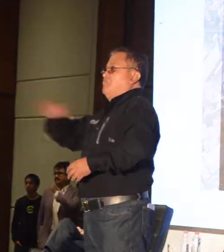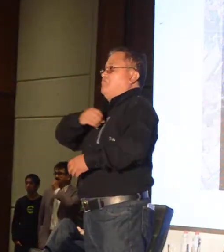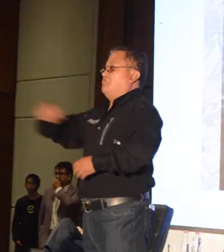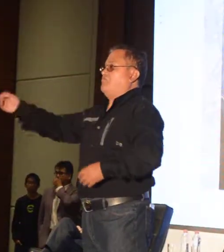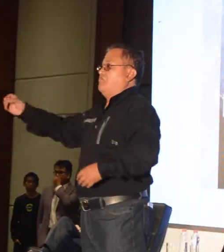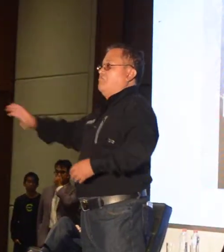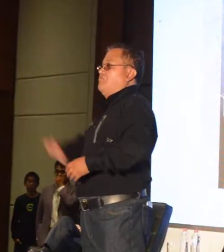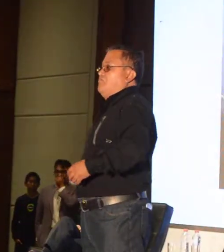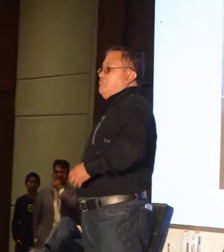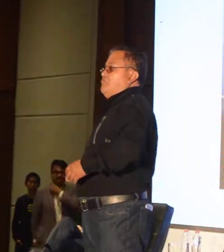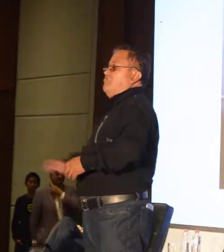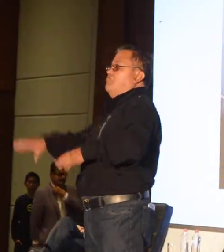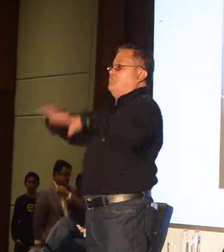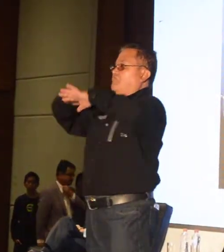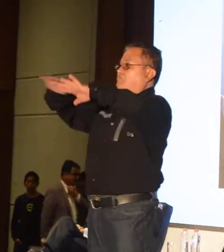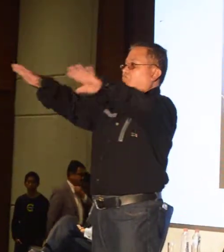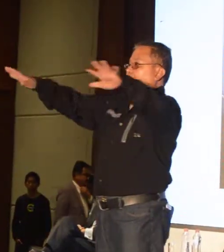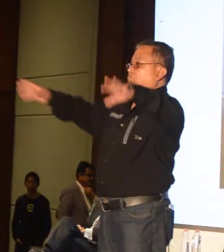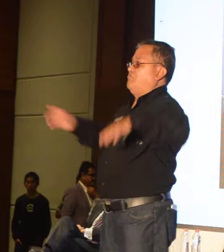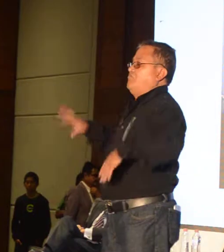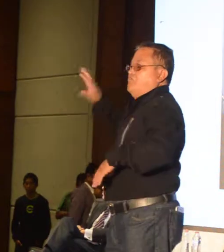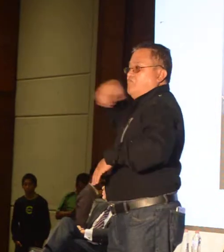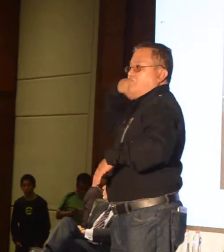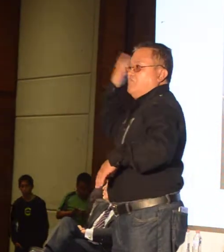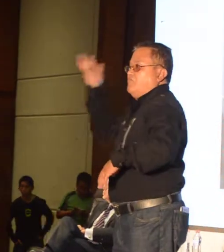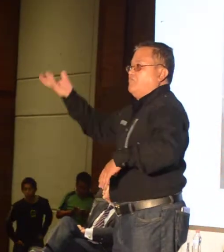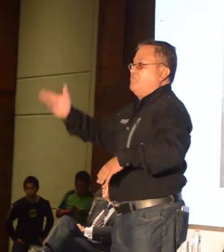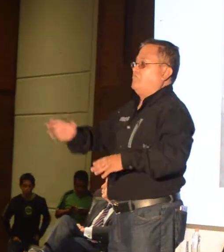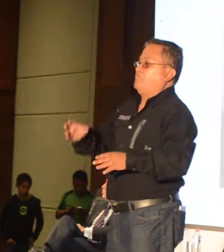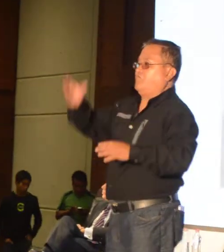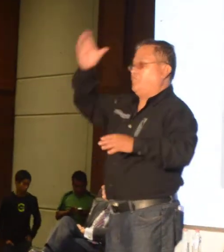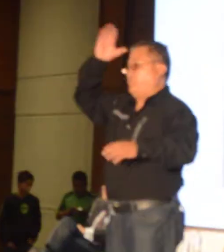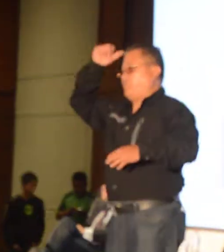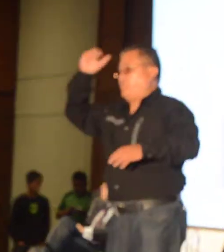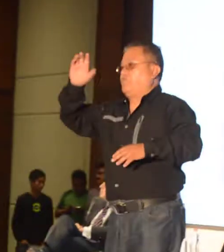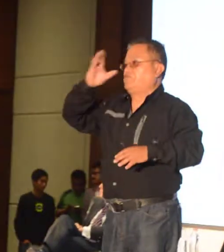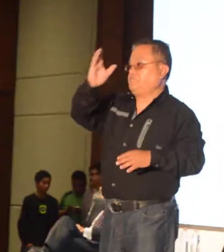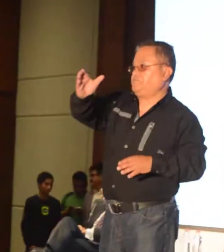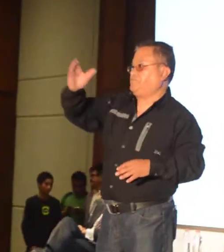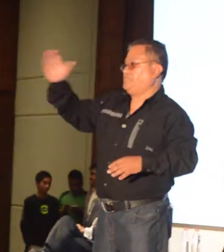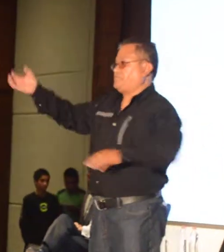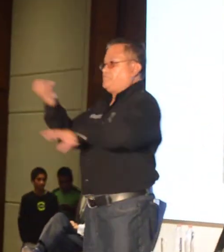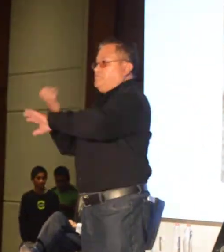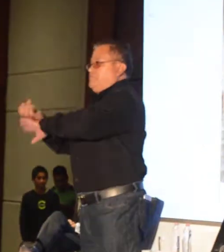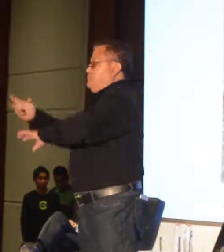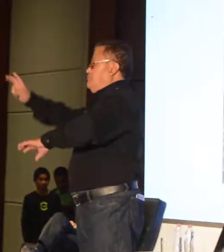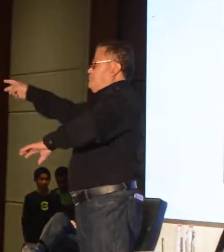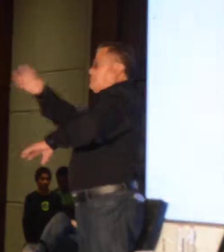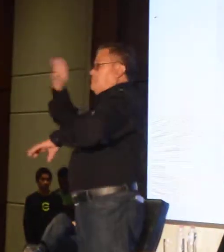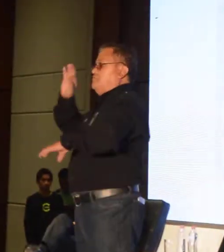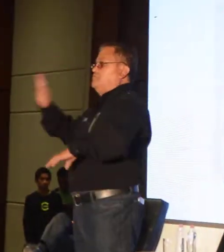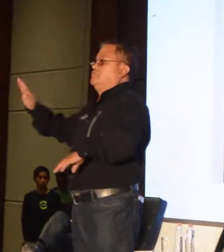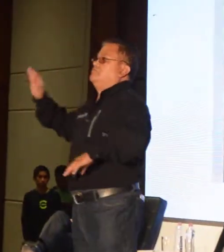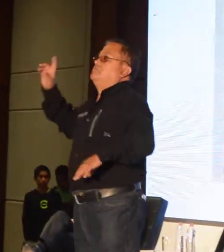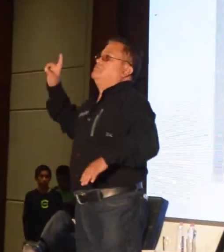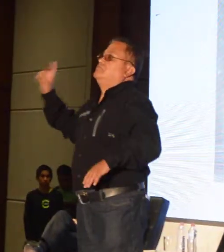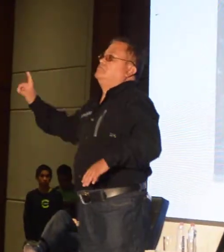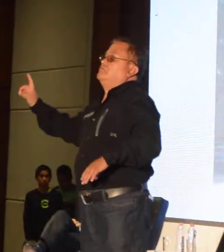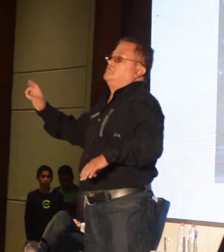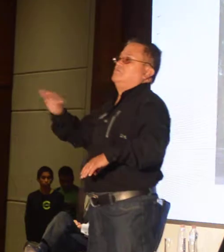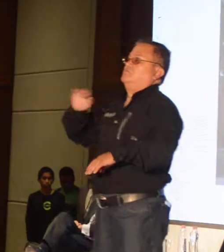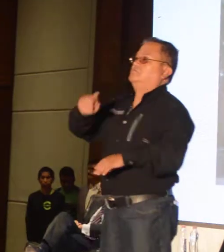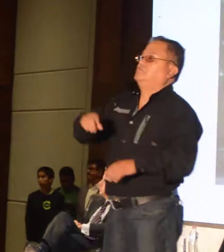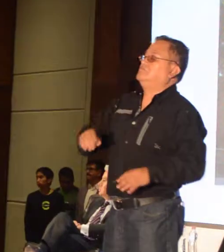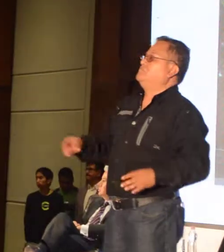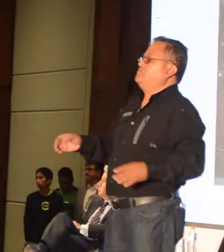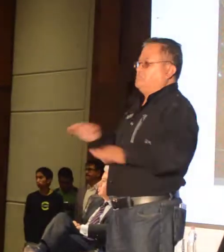en el Valle de México y requiere de acuerdos entre gobiernos estatales, gobierno federal, gobiernos municipales, gobiernos delegacionales. Es